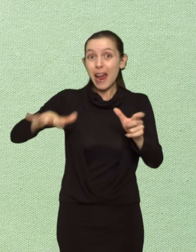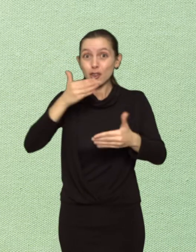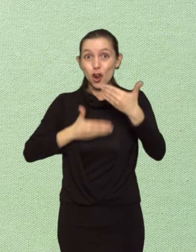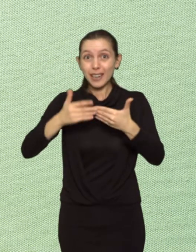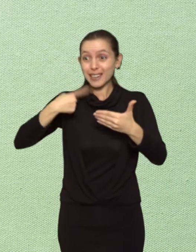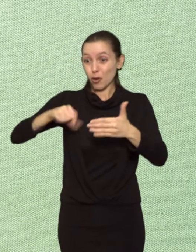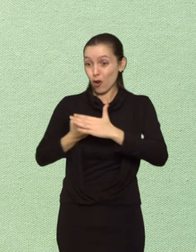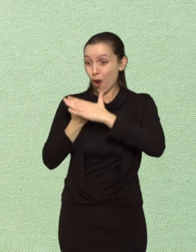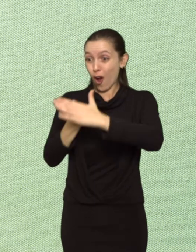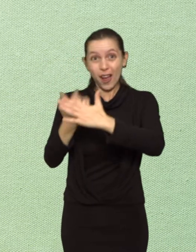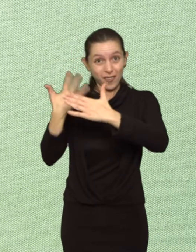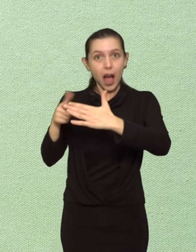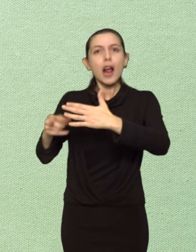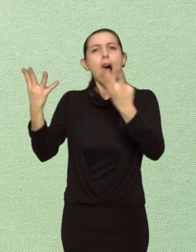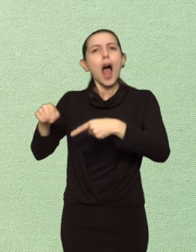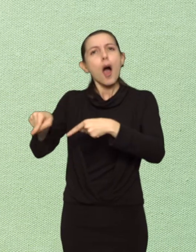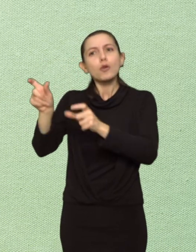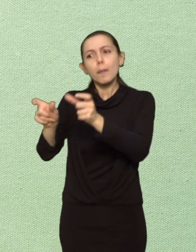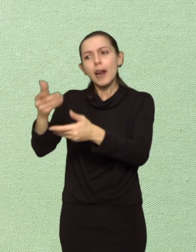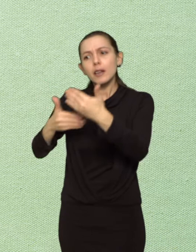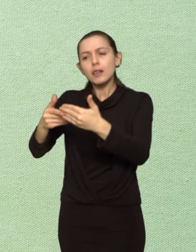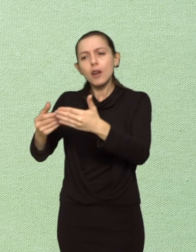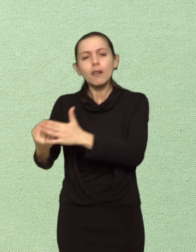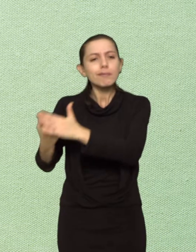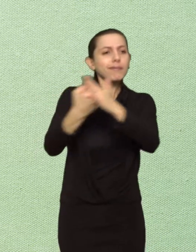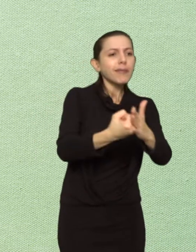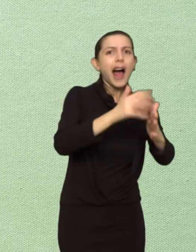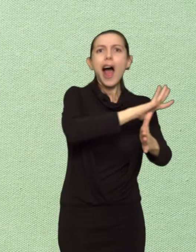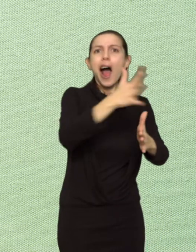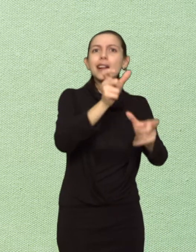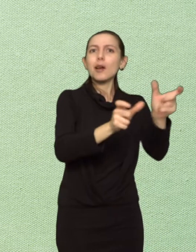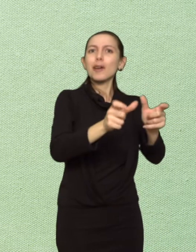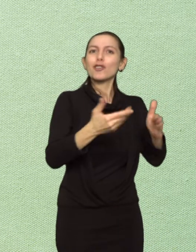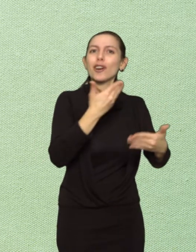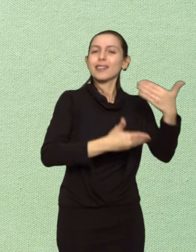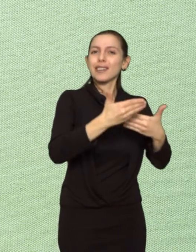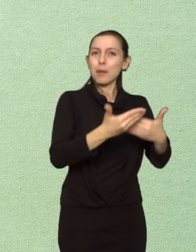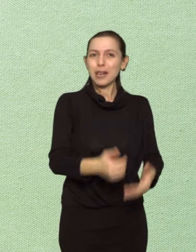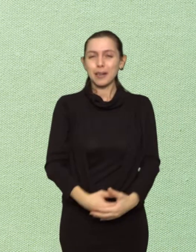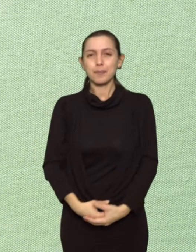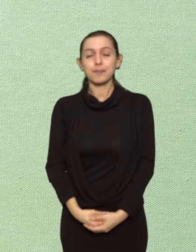noi sosteniamo aiutano a sostenere tutte le altre persone con disabilità.